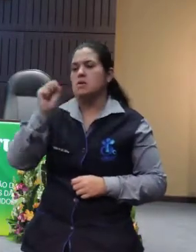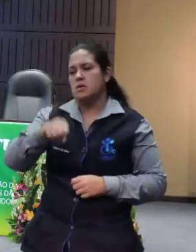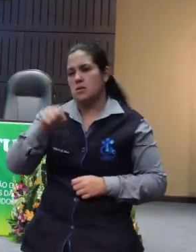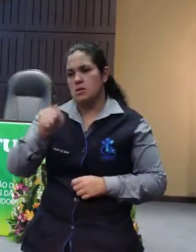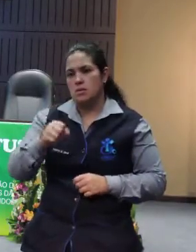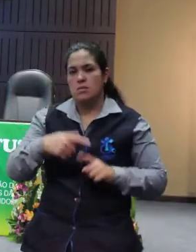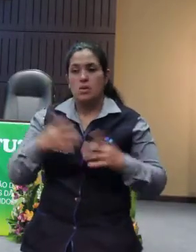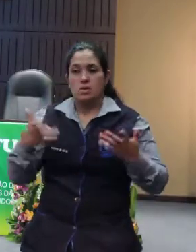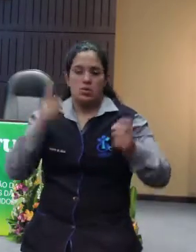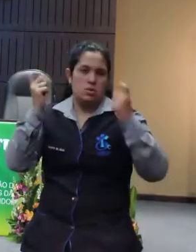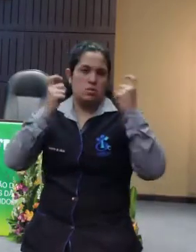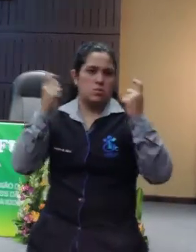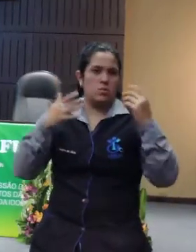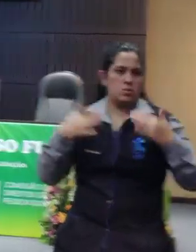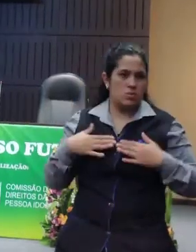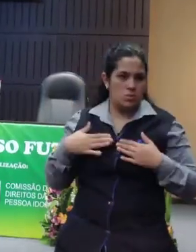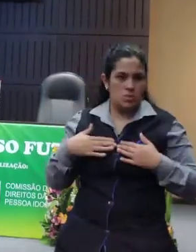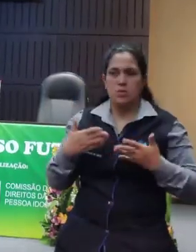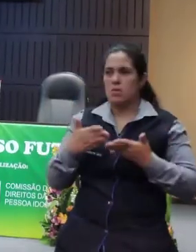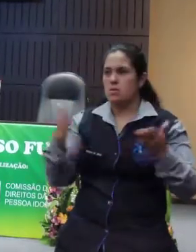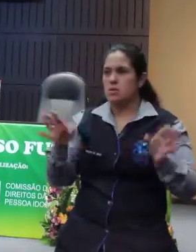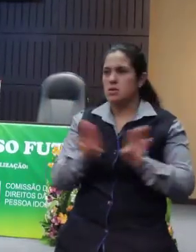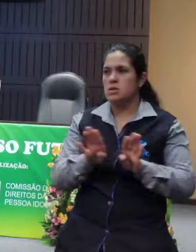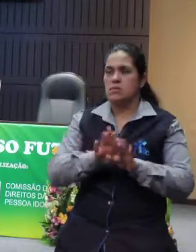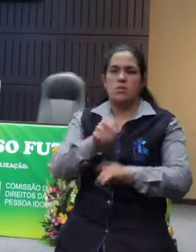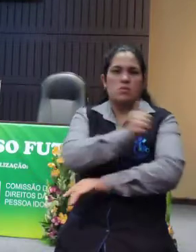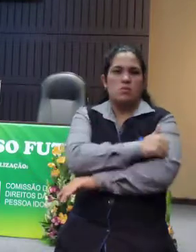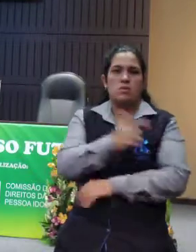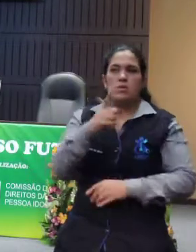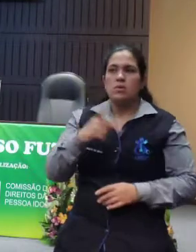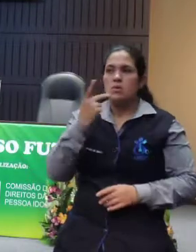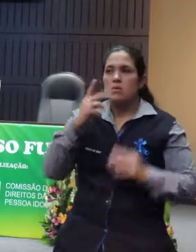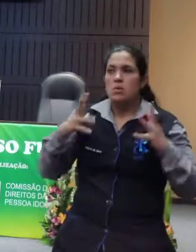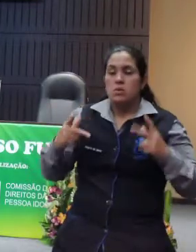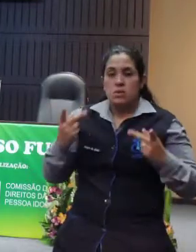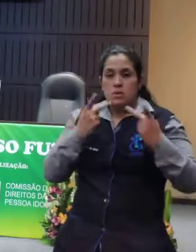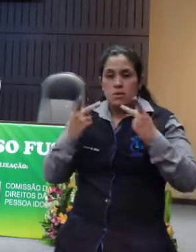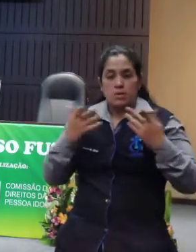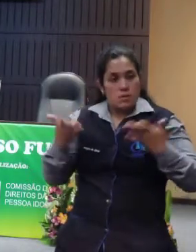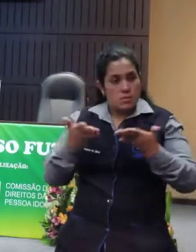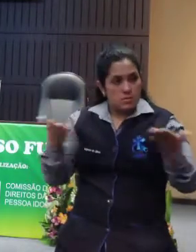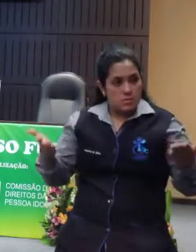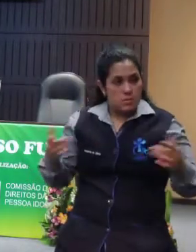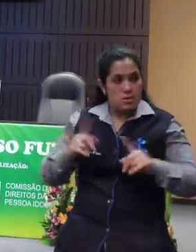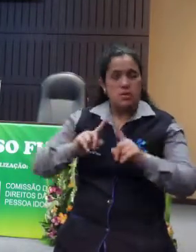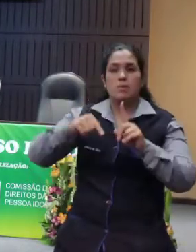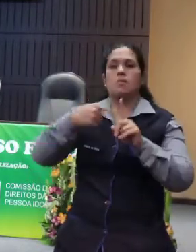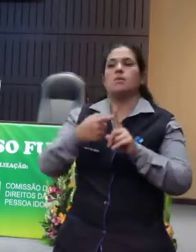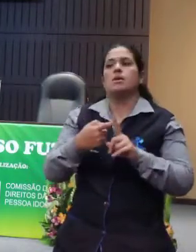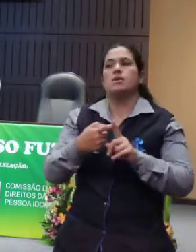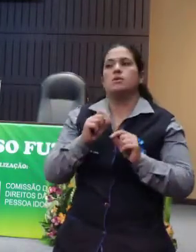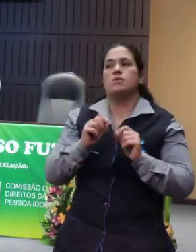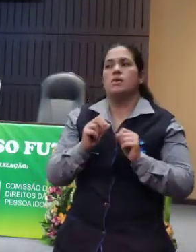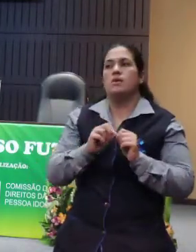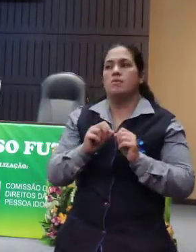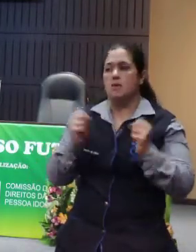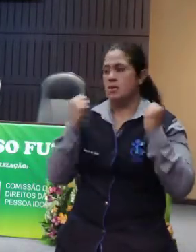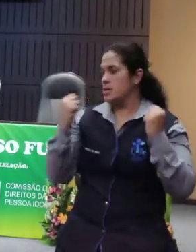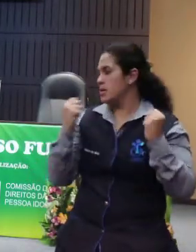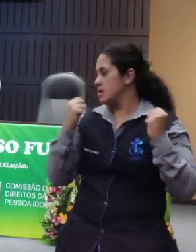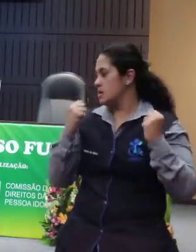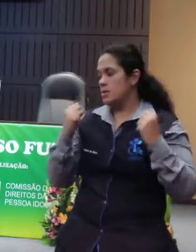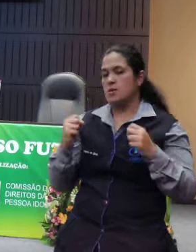minha preocupação junto com meus alunos que me seguem é continuar falando disso tudo que eu falei para vocês, mas fazer